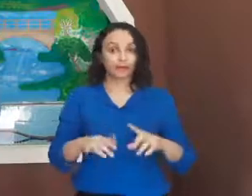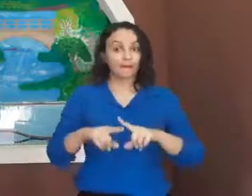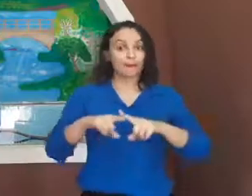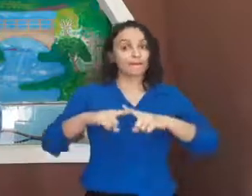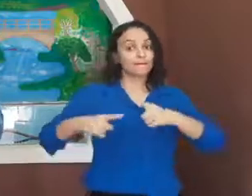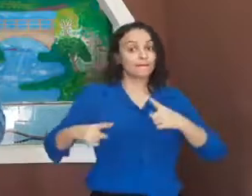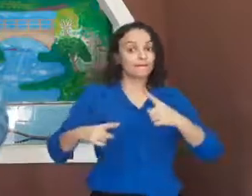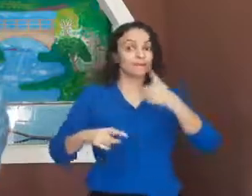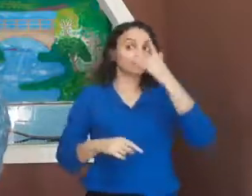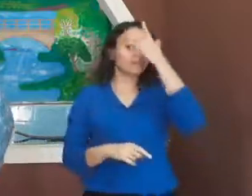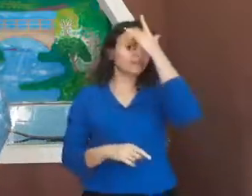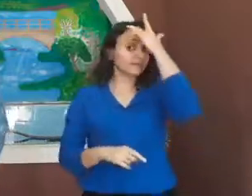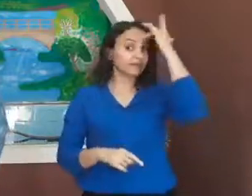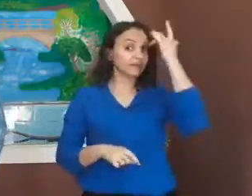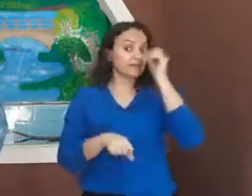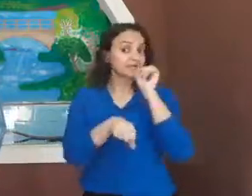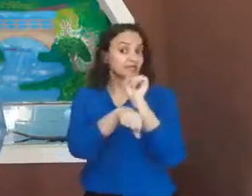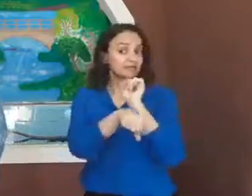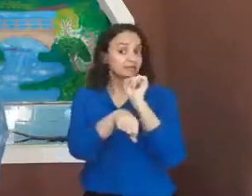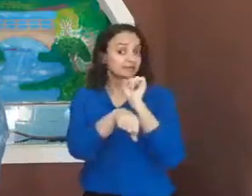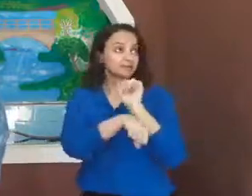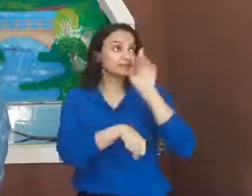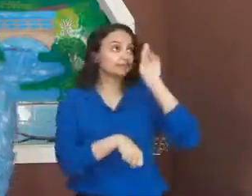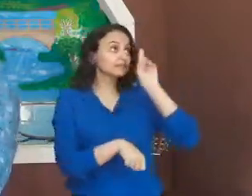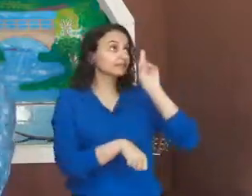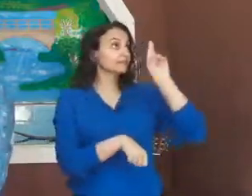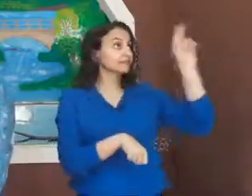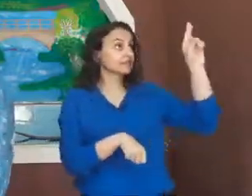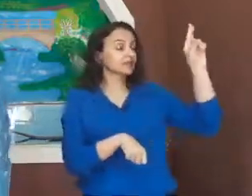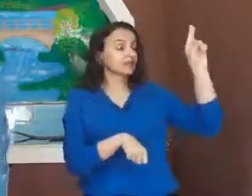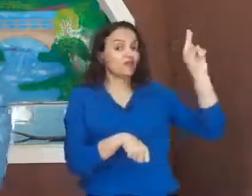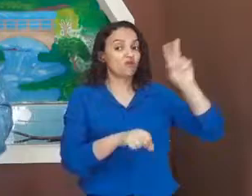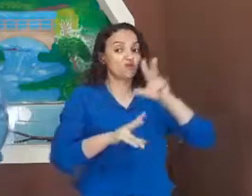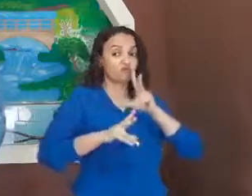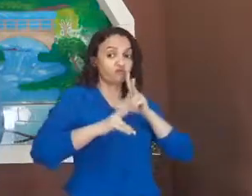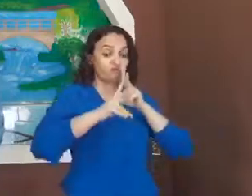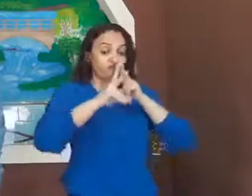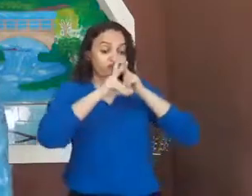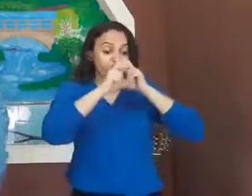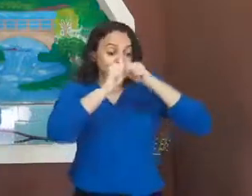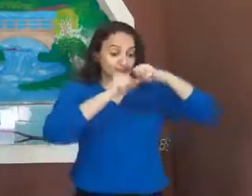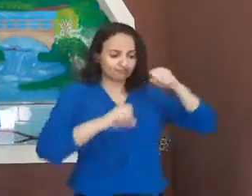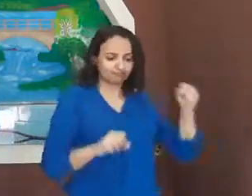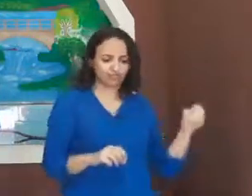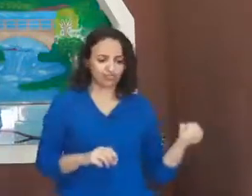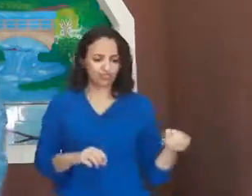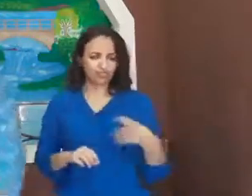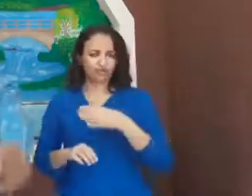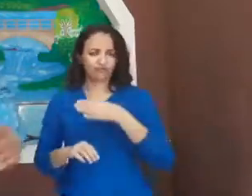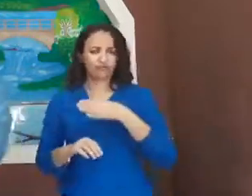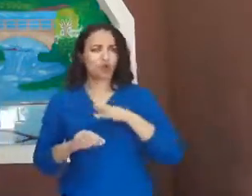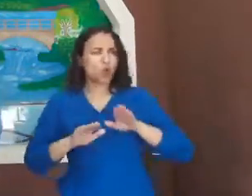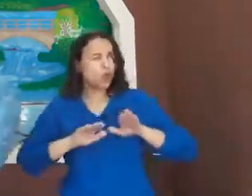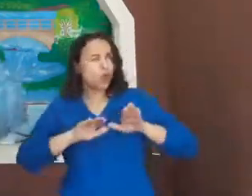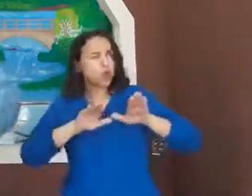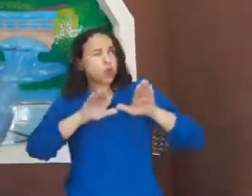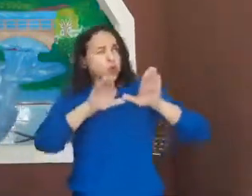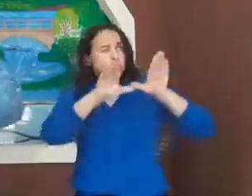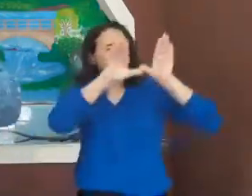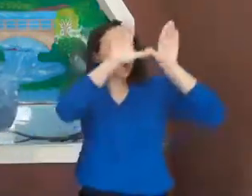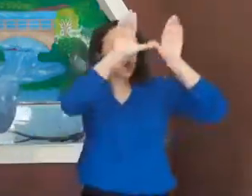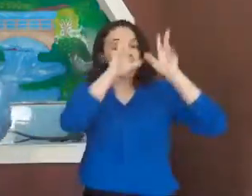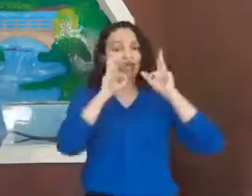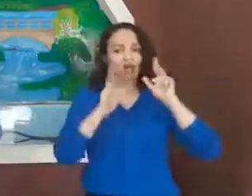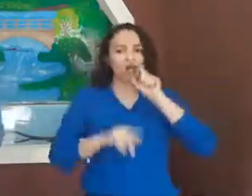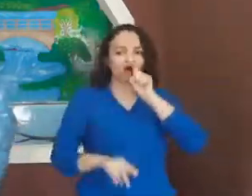esperam no Senhor renovarão as suas forças e subirão com asas como águia, correrão e não